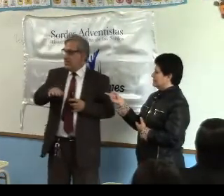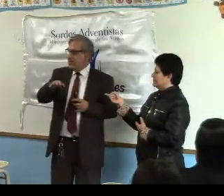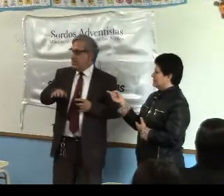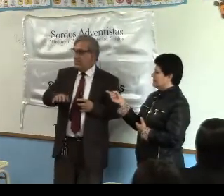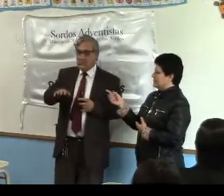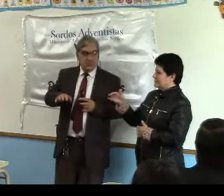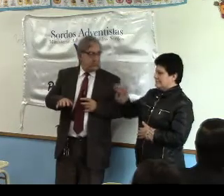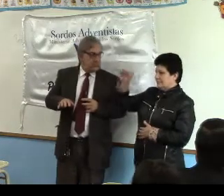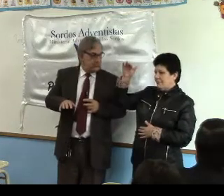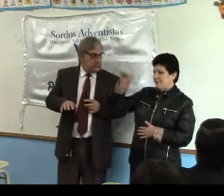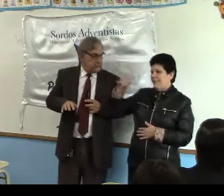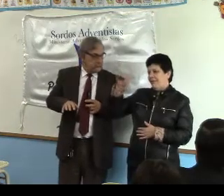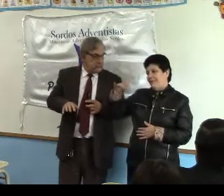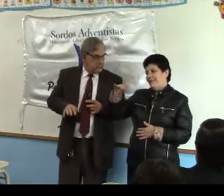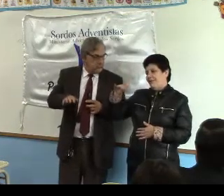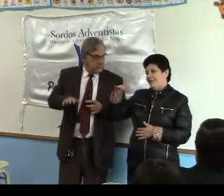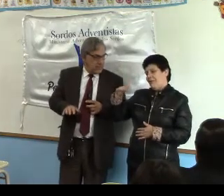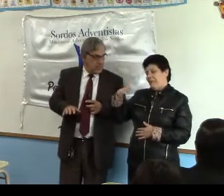Petizo.